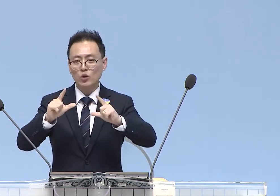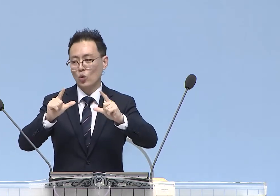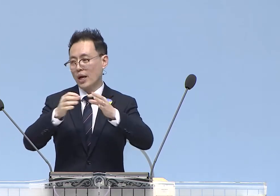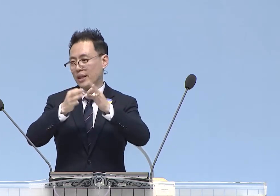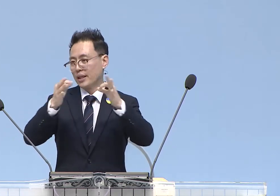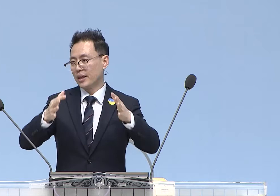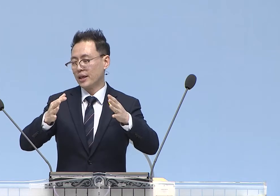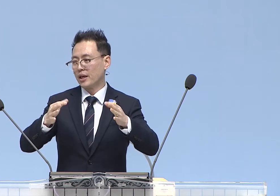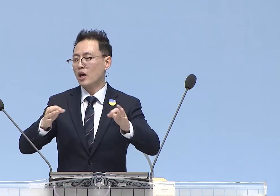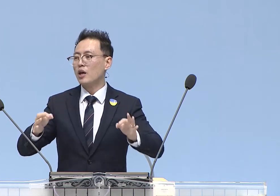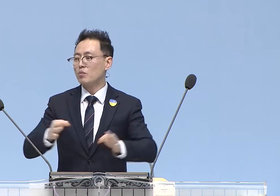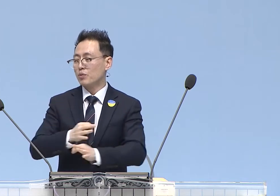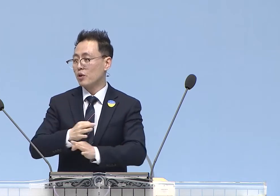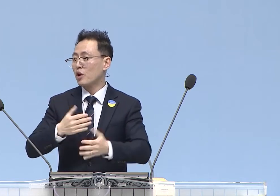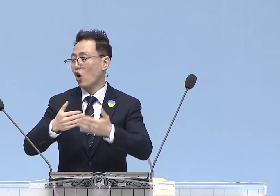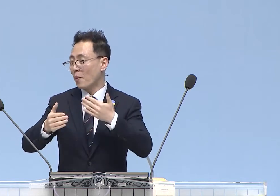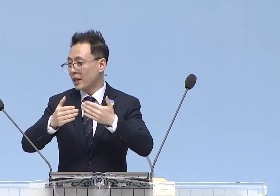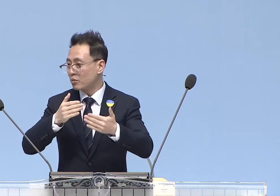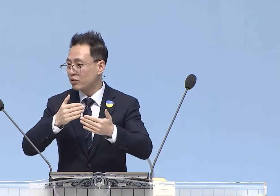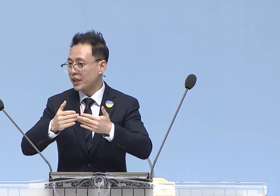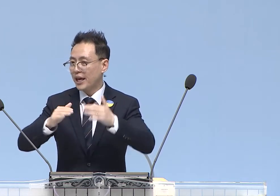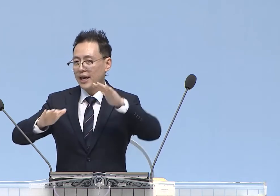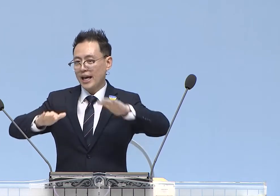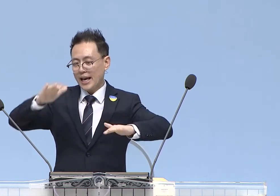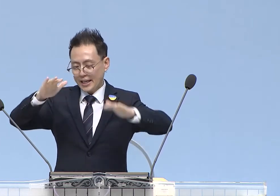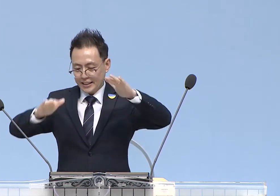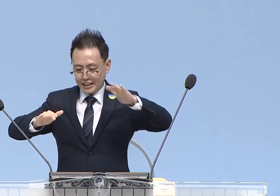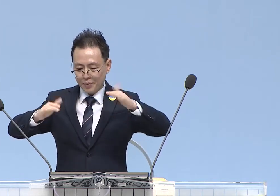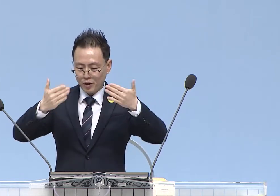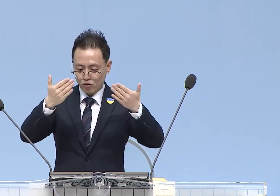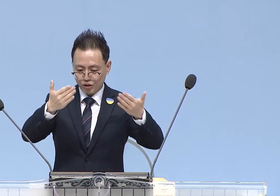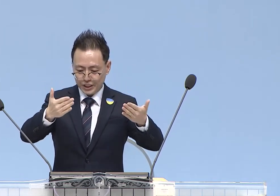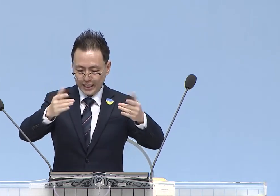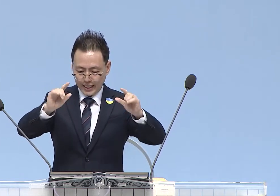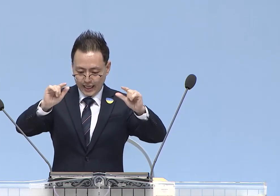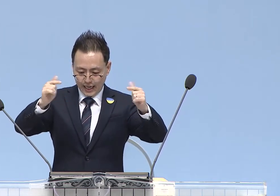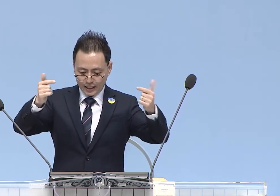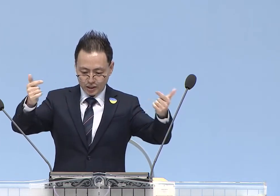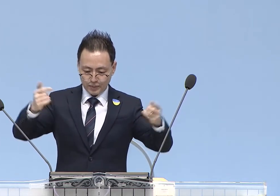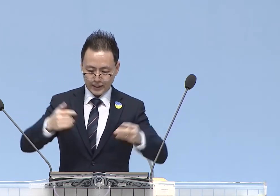동안 경험하는 불의에 차별을 두지 않으십니다.